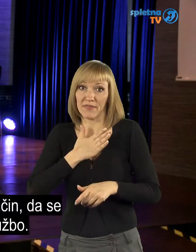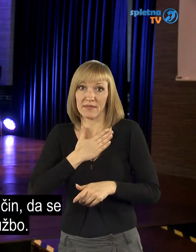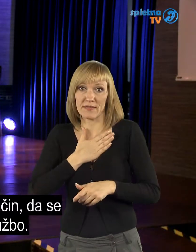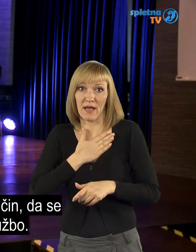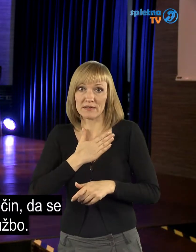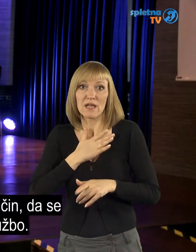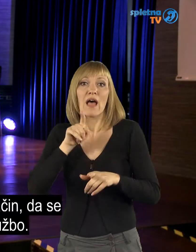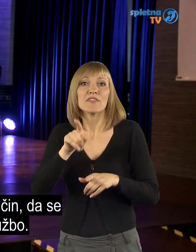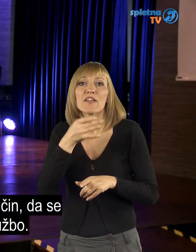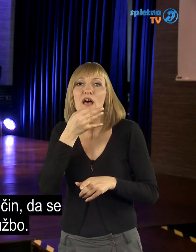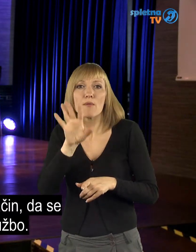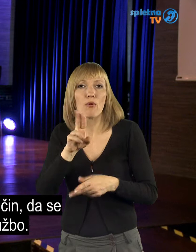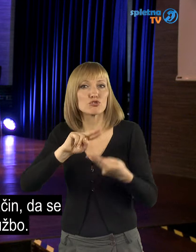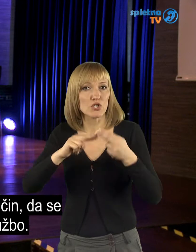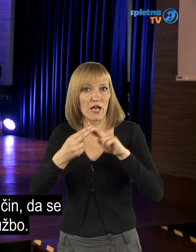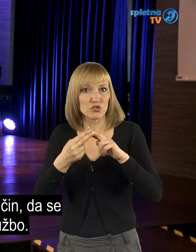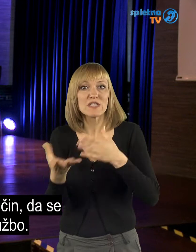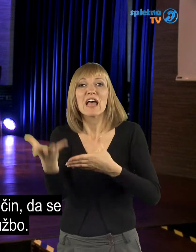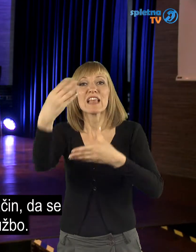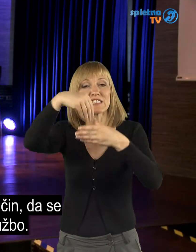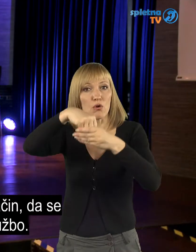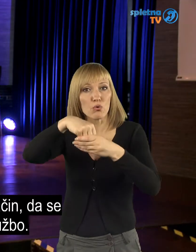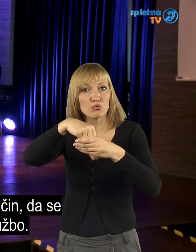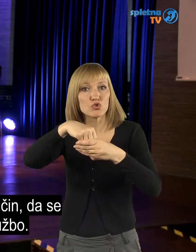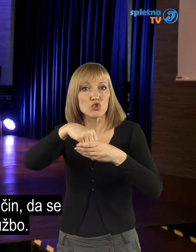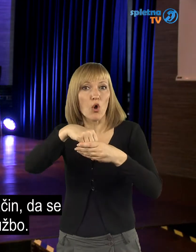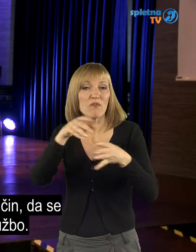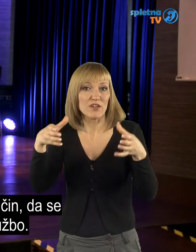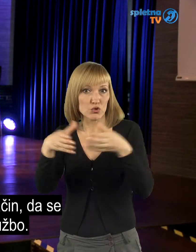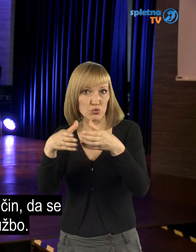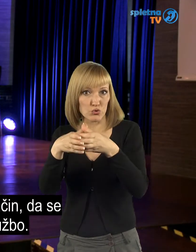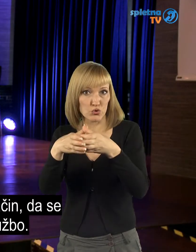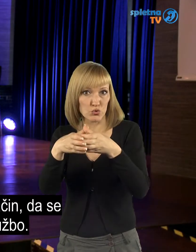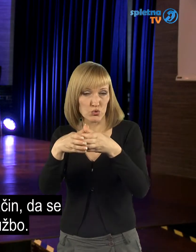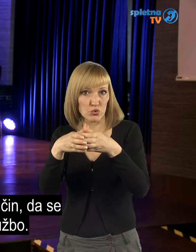because that's the best way of getting included into